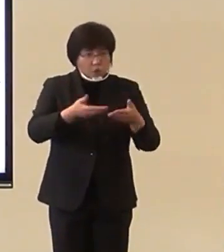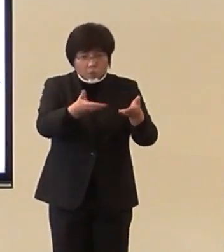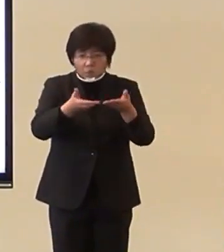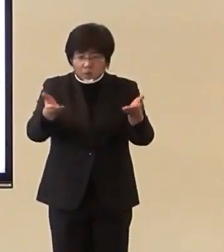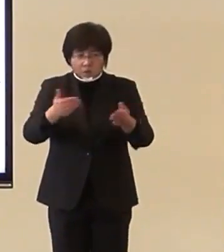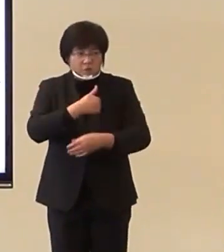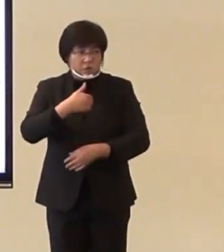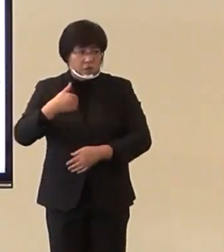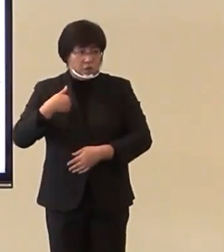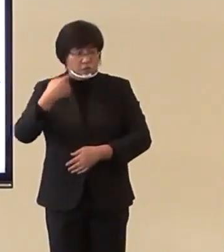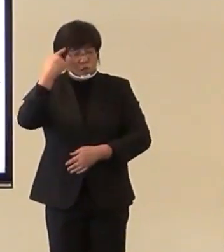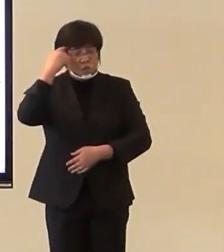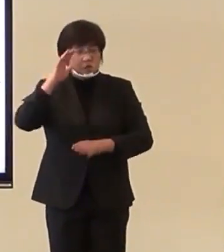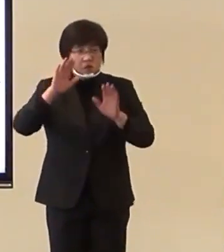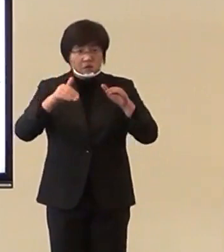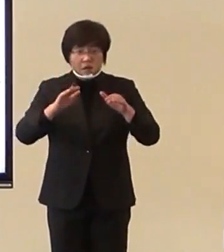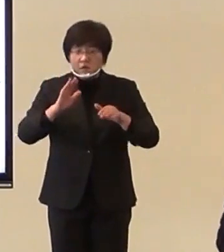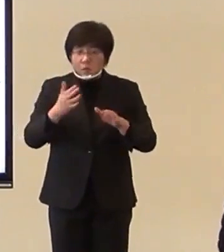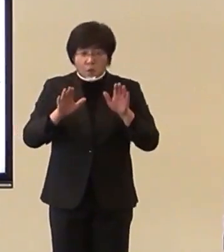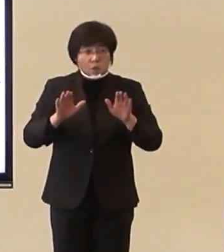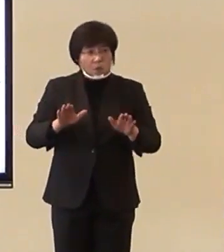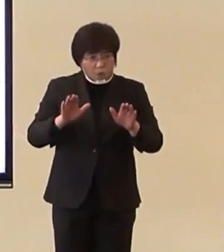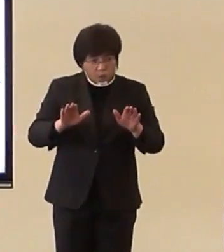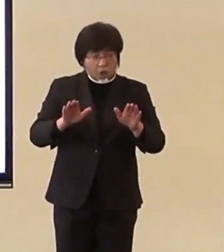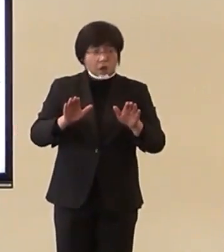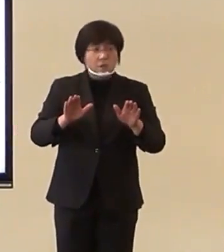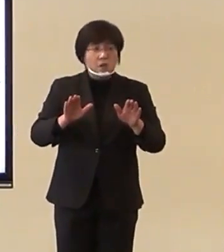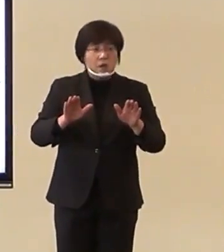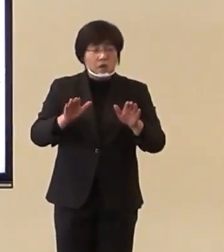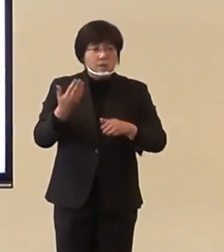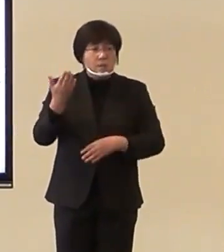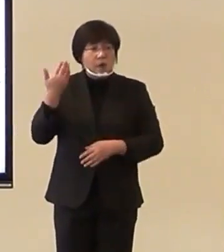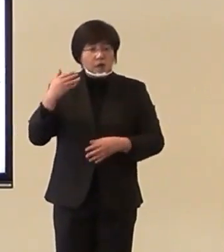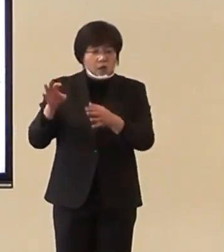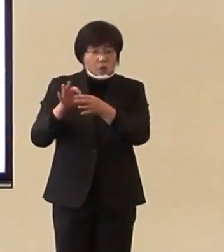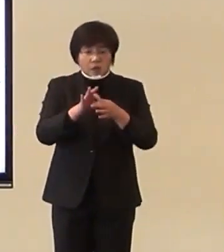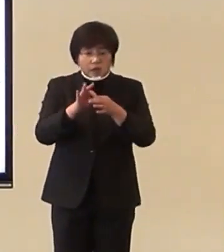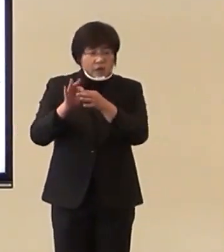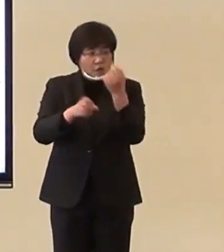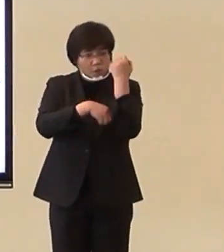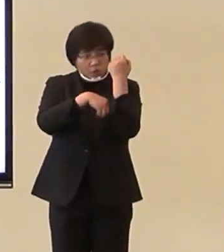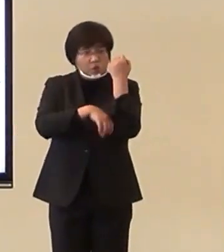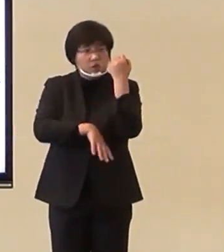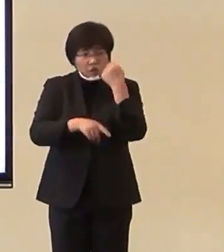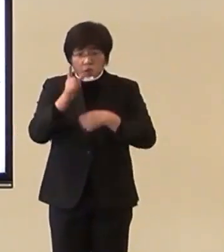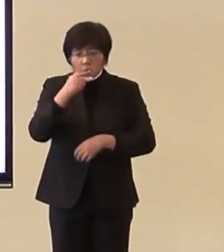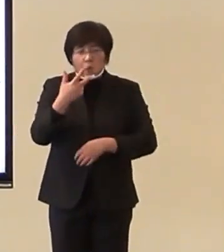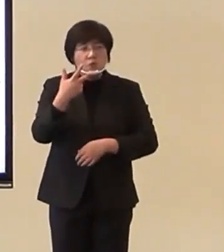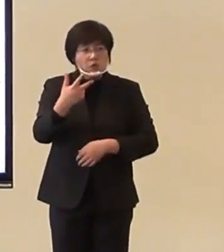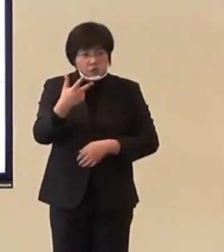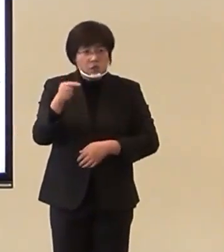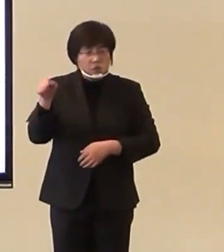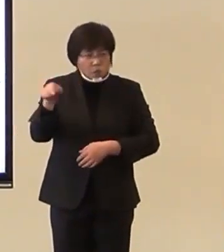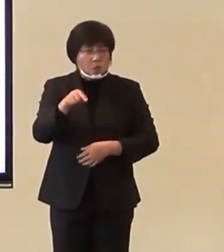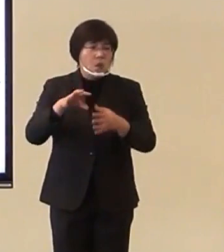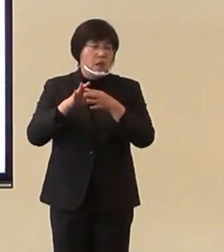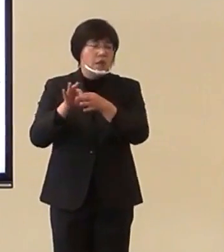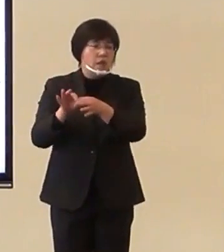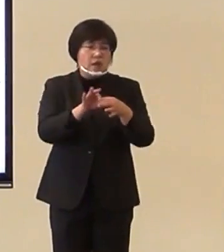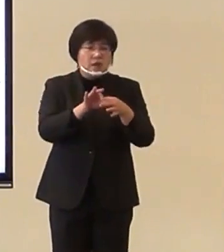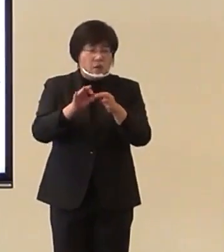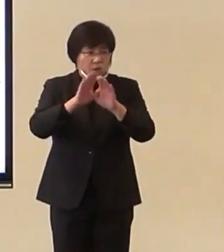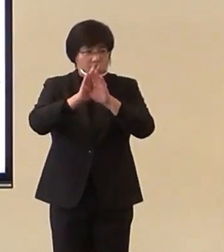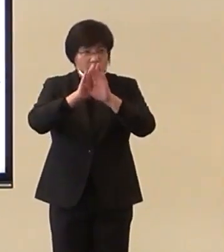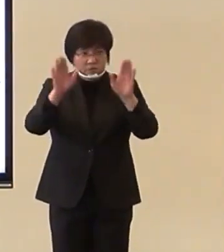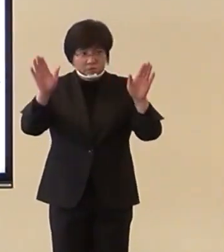回、交付特別に、もともとの連携協定に基づいて、連携事業を進めるっていうのが、その、こう、なん